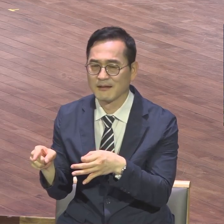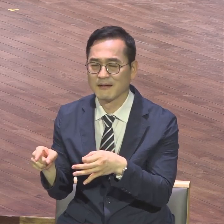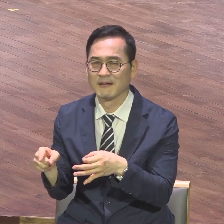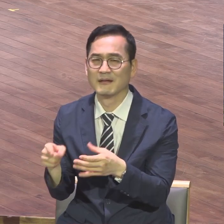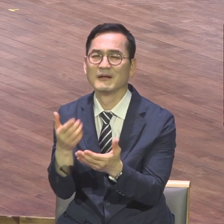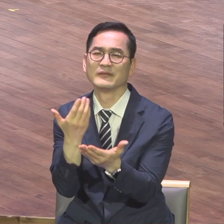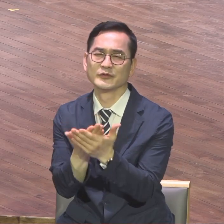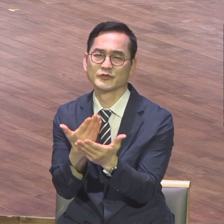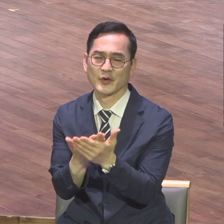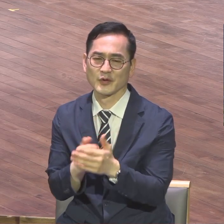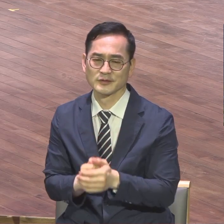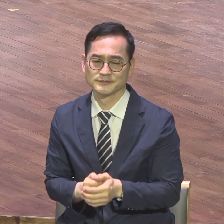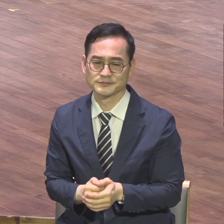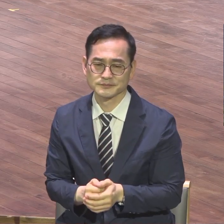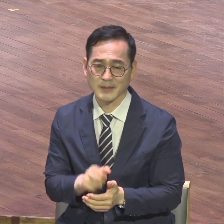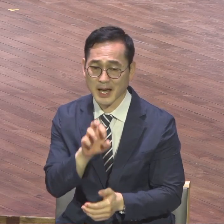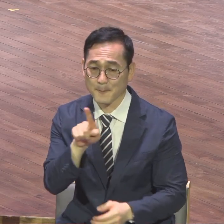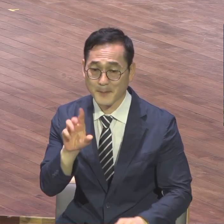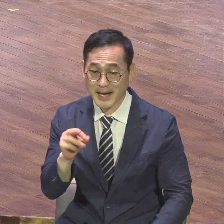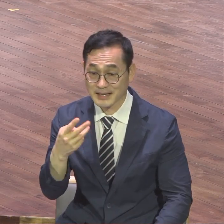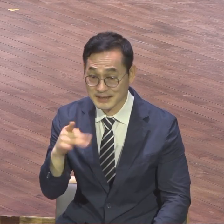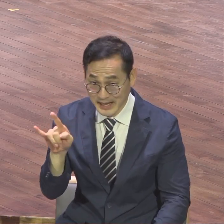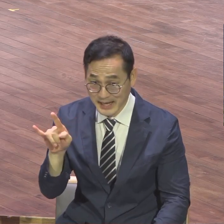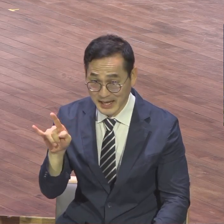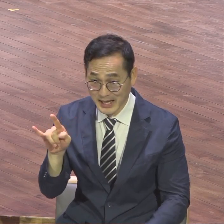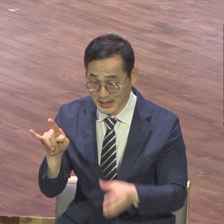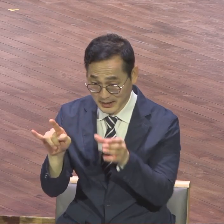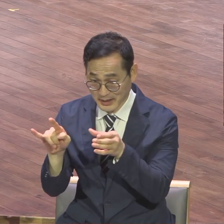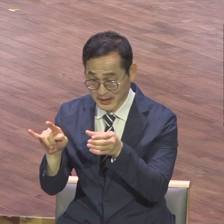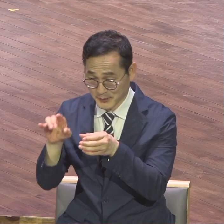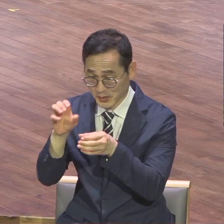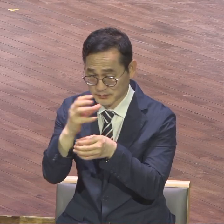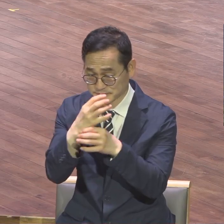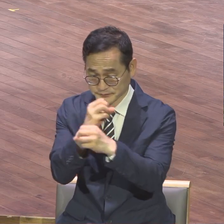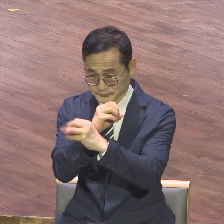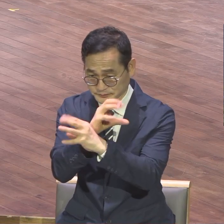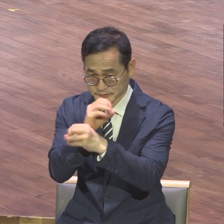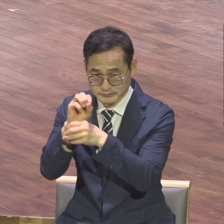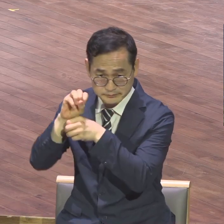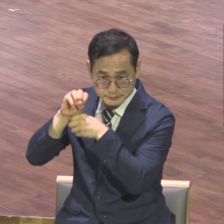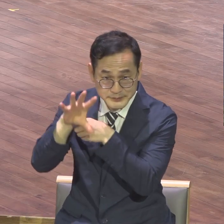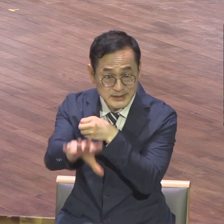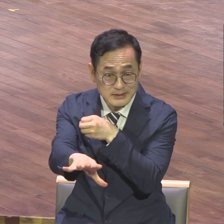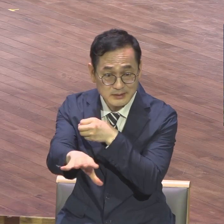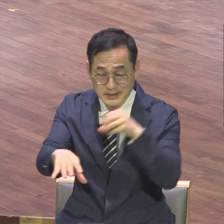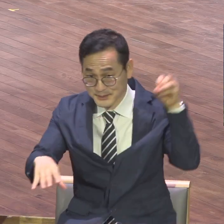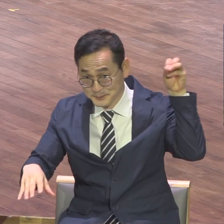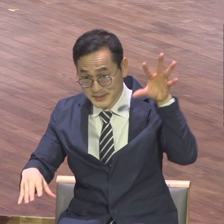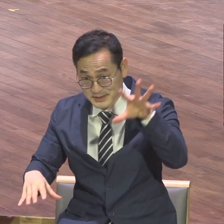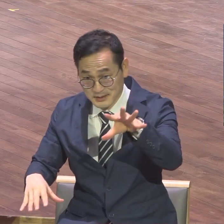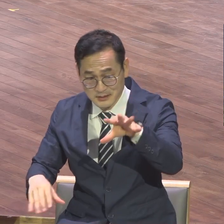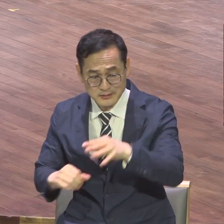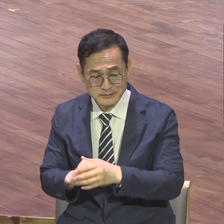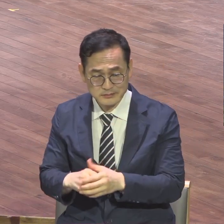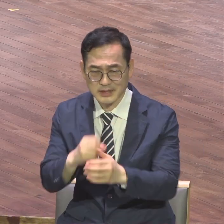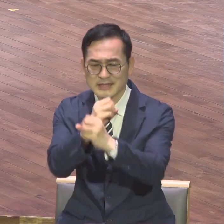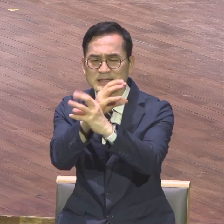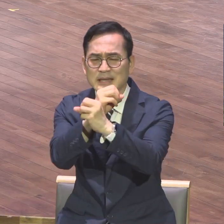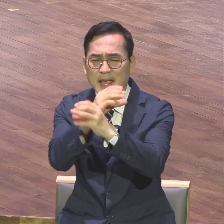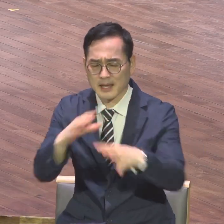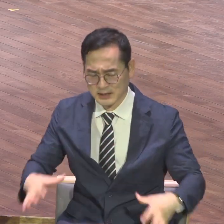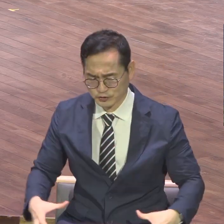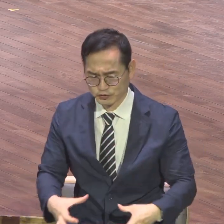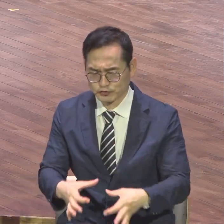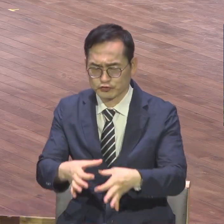우리 망대잖아요. 망대가 뭐예요? 빛을 확 발해서 모든 사람들이 볼 수 있도록 저 등대